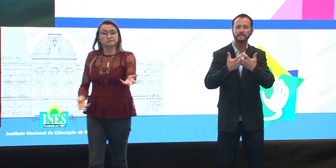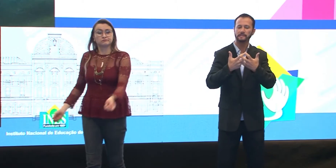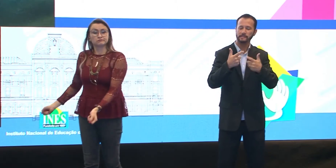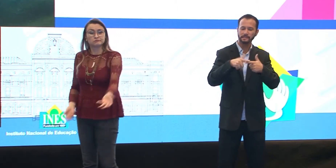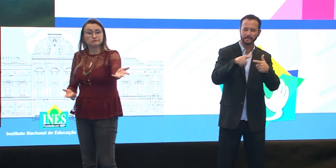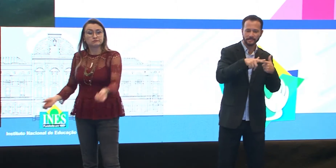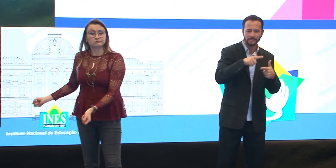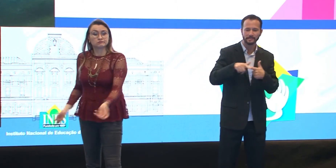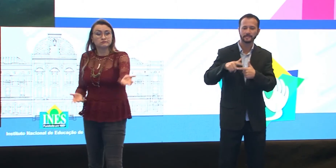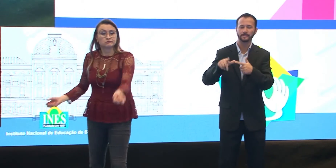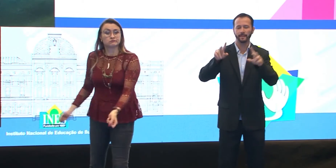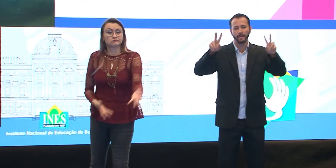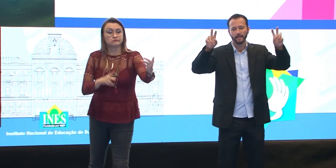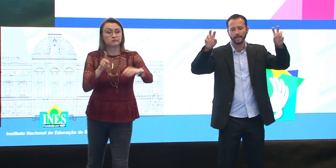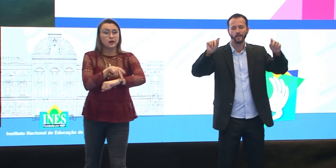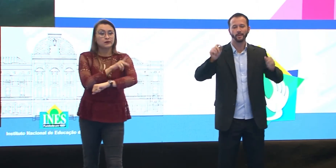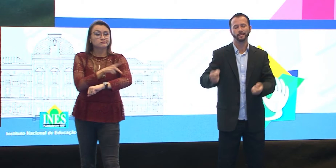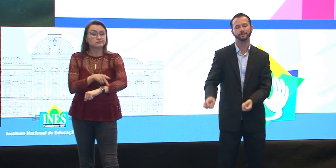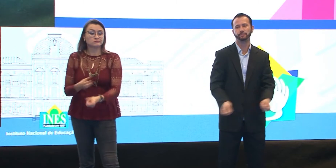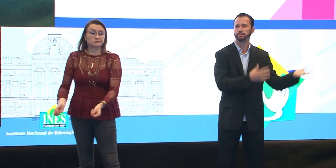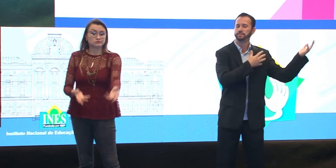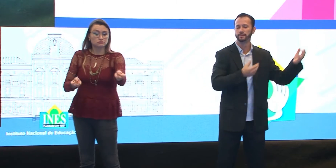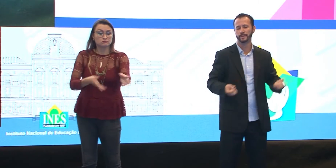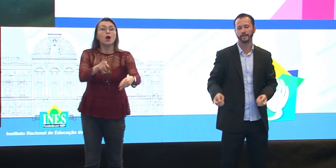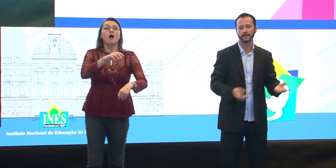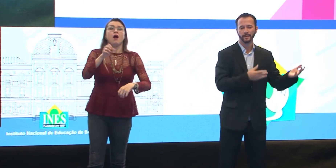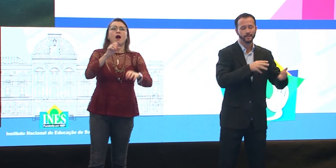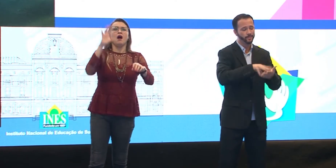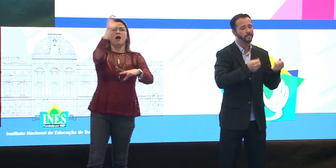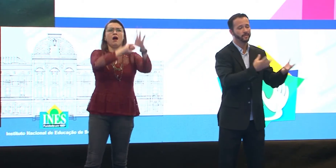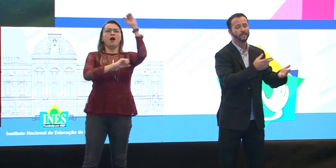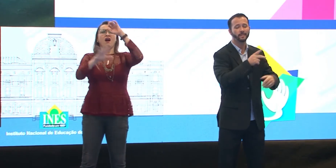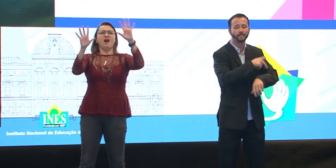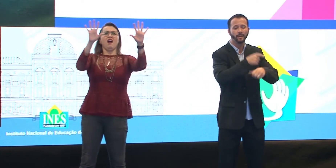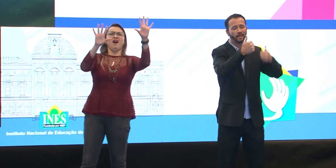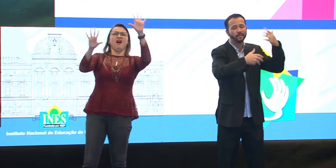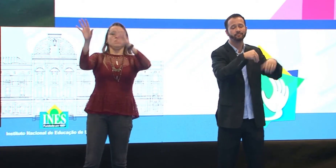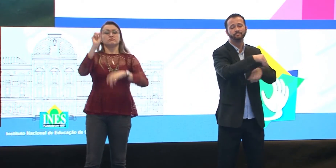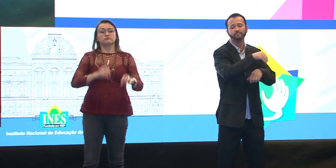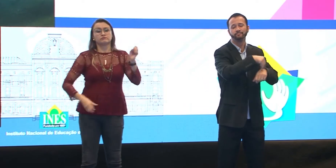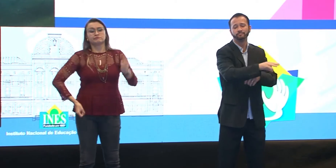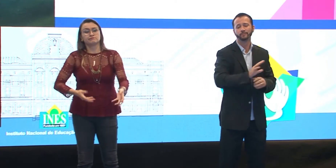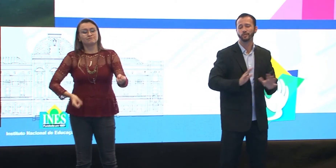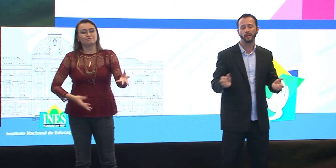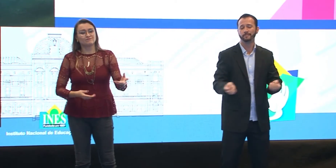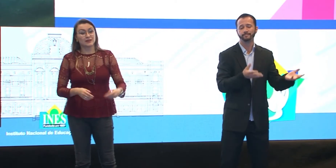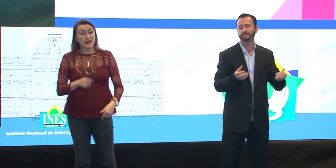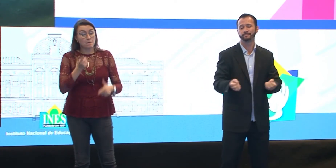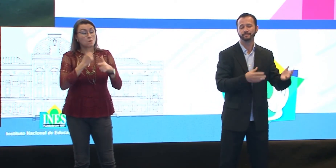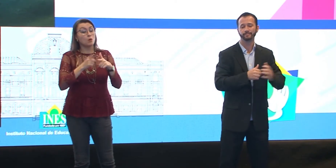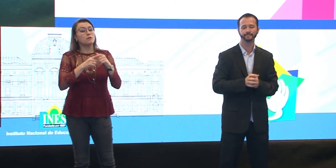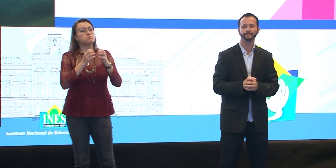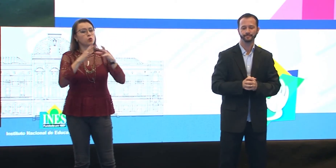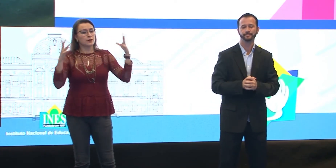Um outro problema é um problema dessas práticas pedagógicas que